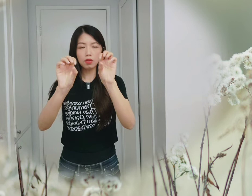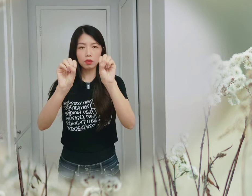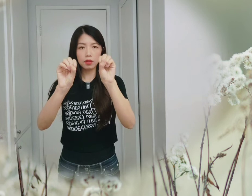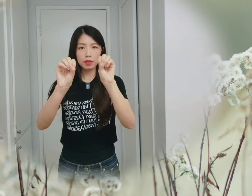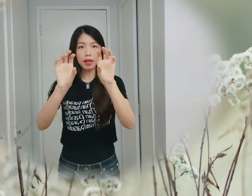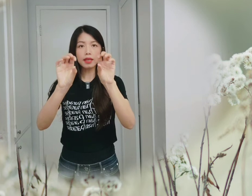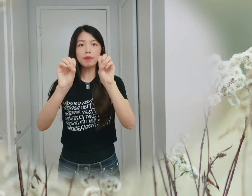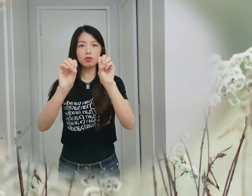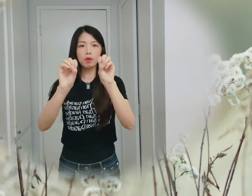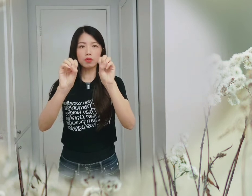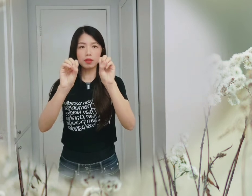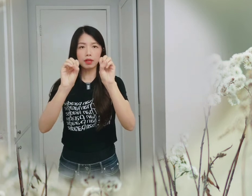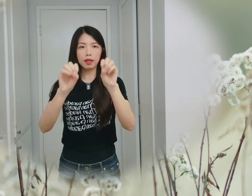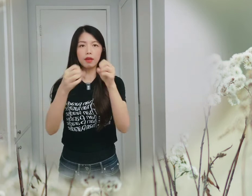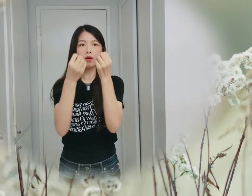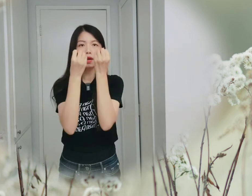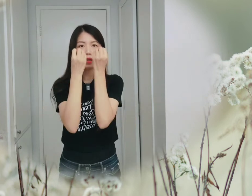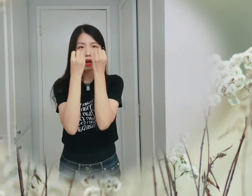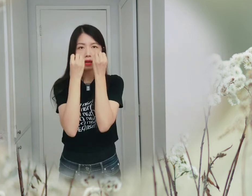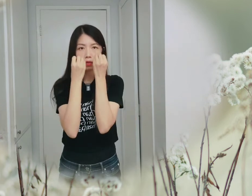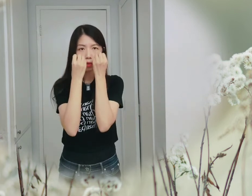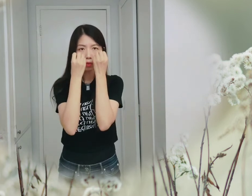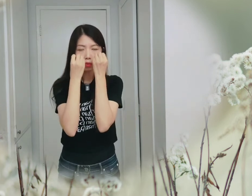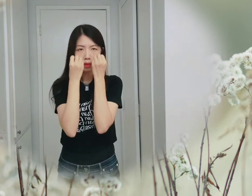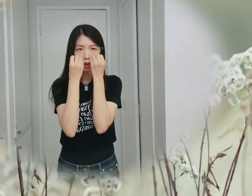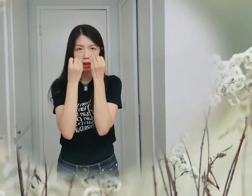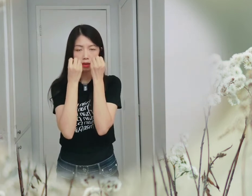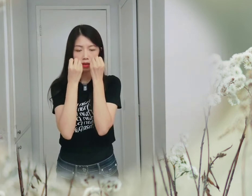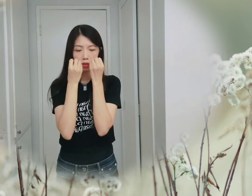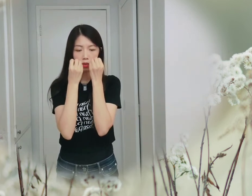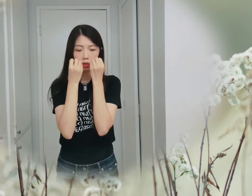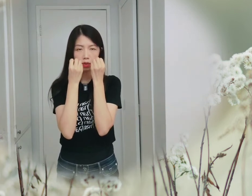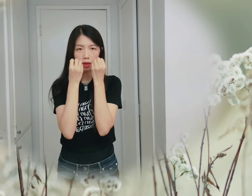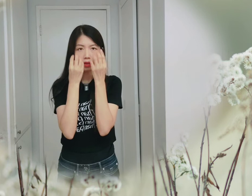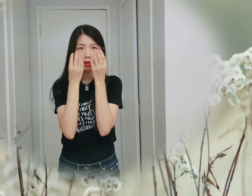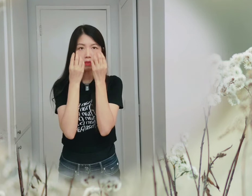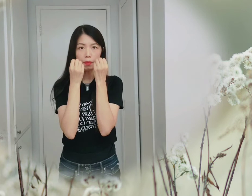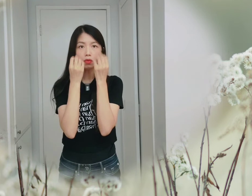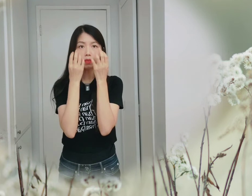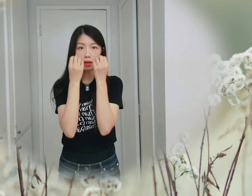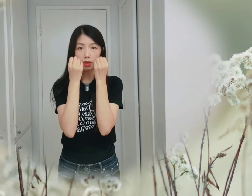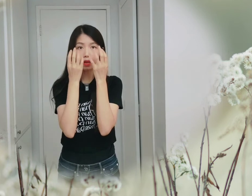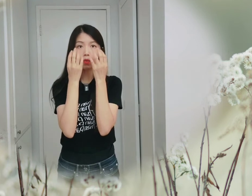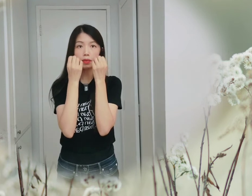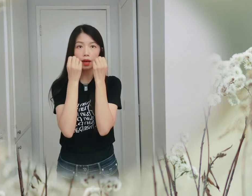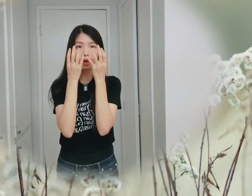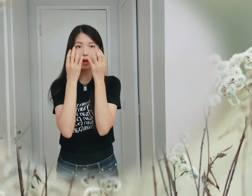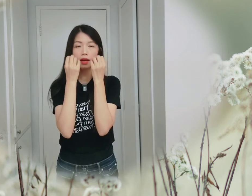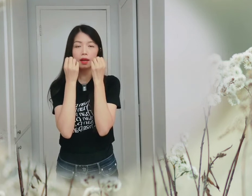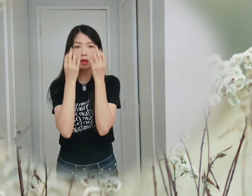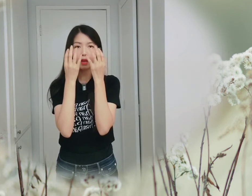이렇게 살짝만 주먹을 쥔 이 상태에서 양쪽 눈 밑에 이렇게 대시고 손을 이렇게 살짝만 펴주시면 돼요.